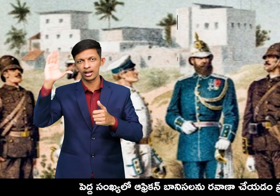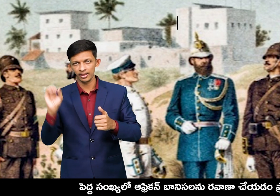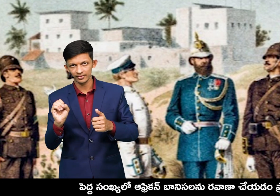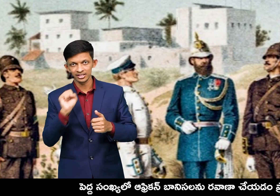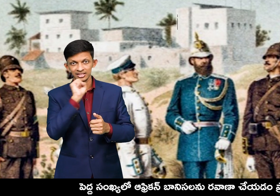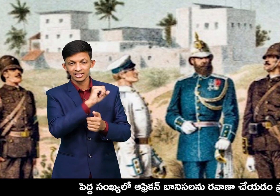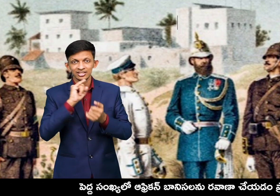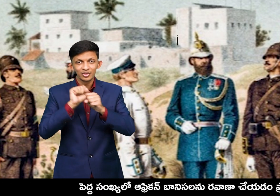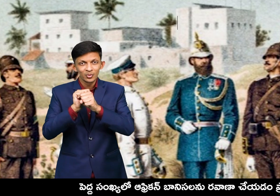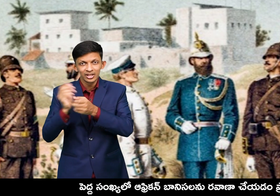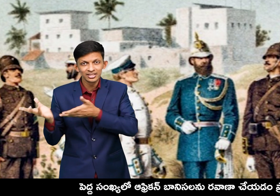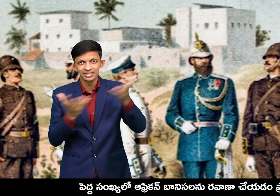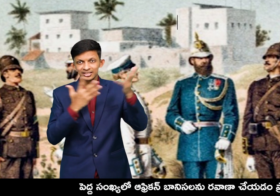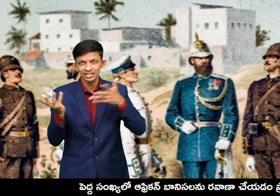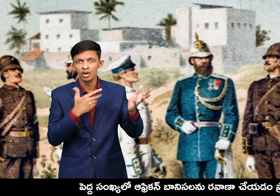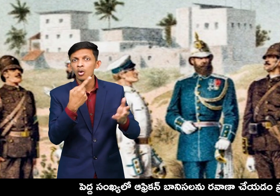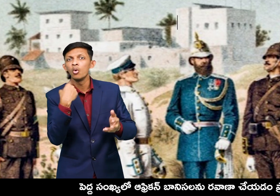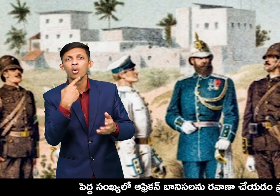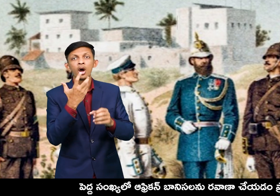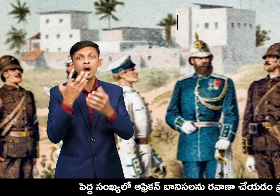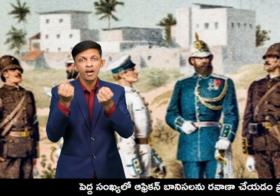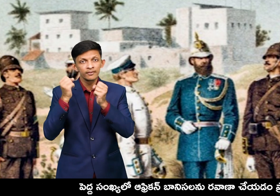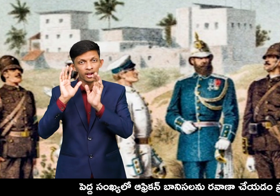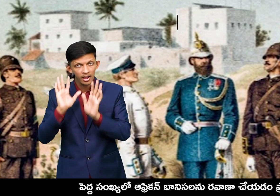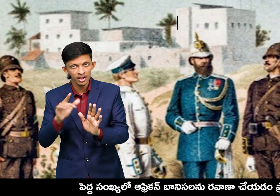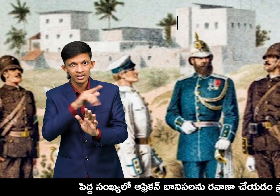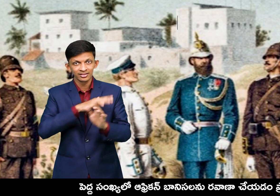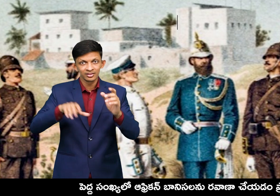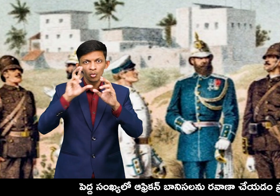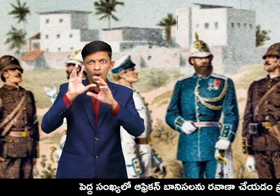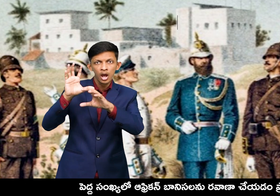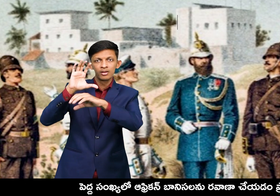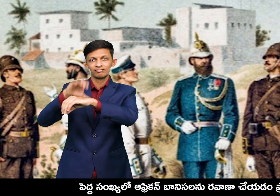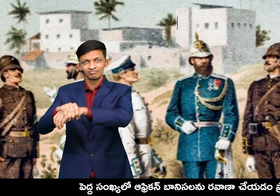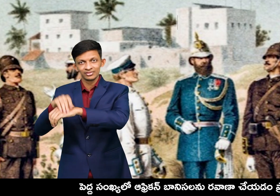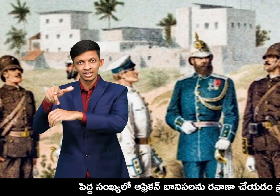సంఖ్యలో ఆఫ్రికన్ బానిసలను రవాణా చేయడం ప్రారంభించారు.